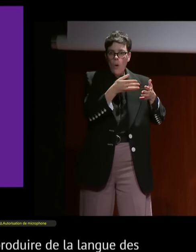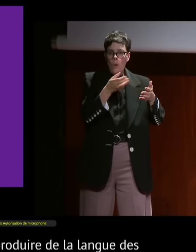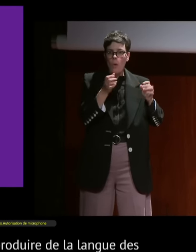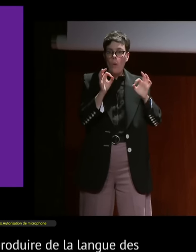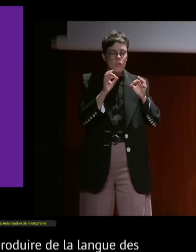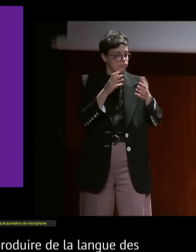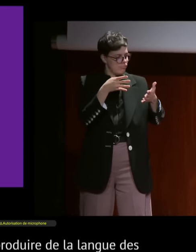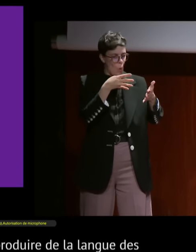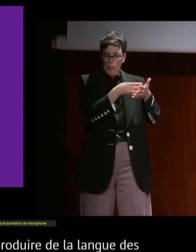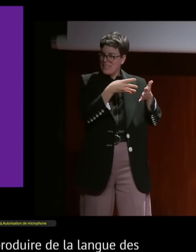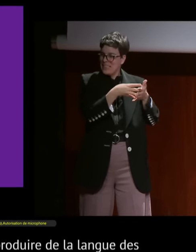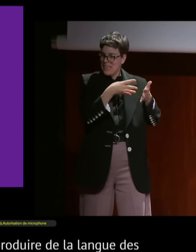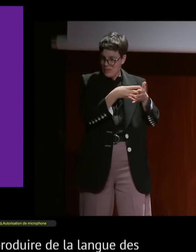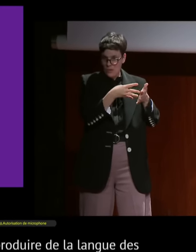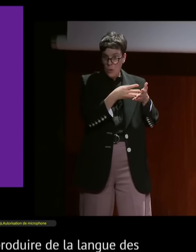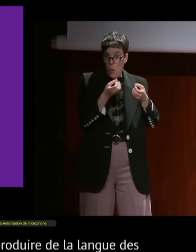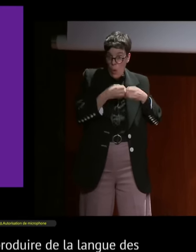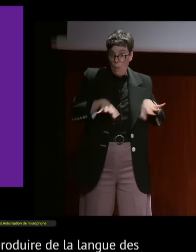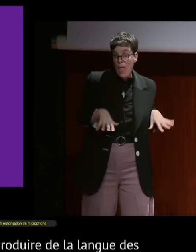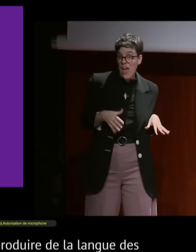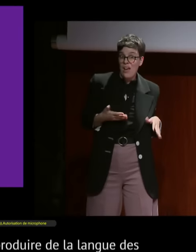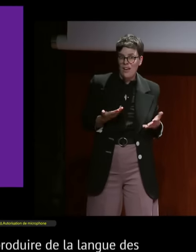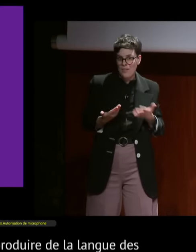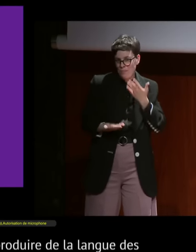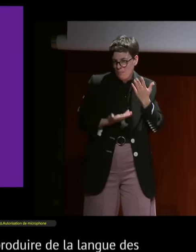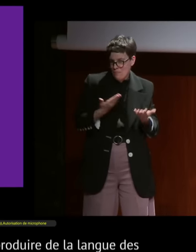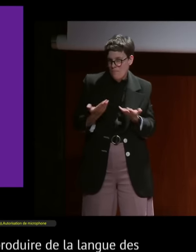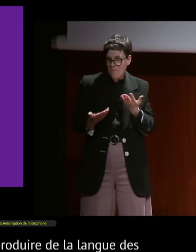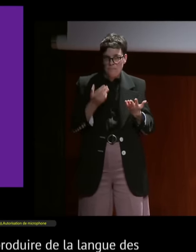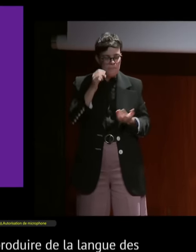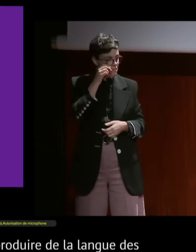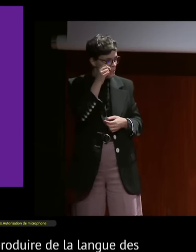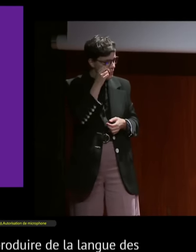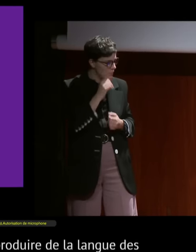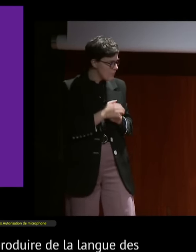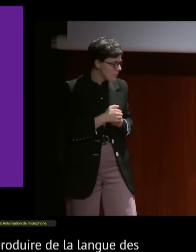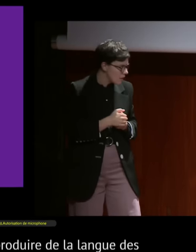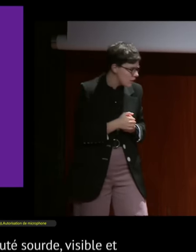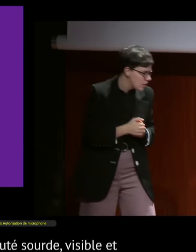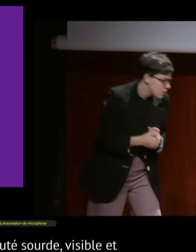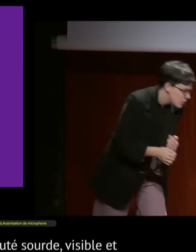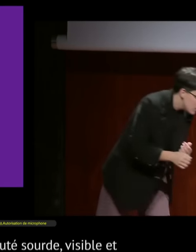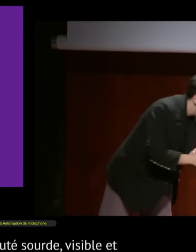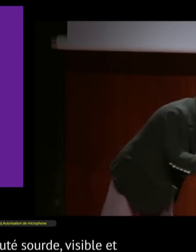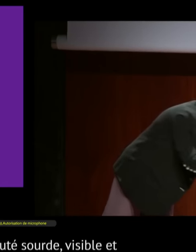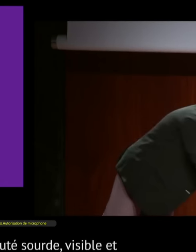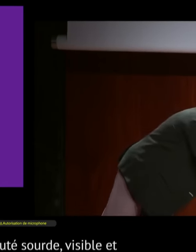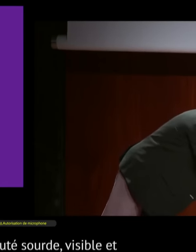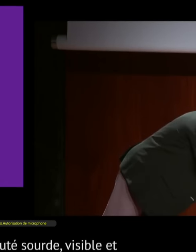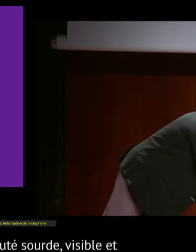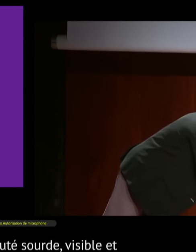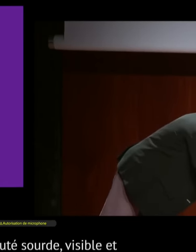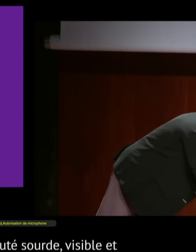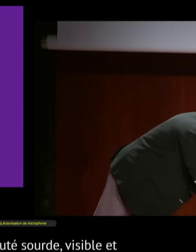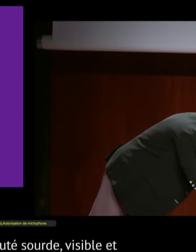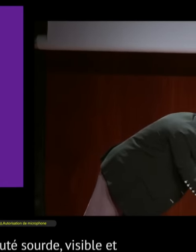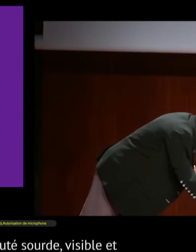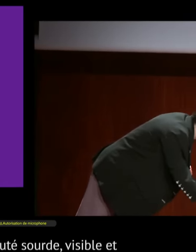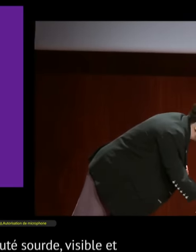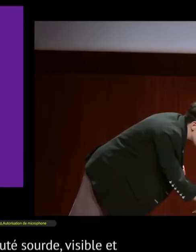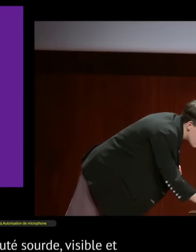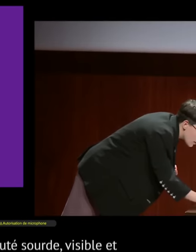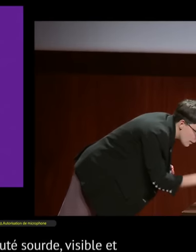ça vers le français, on se perd dans la traduction. On perd, on reste dans quelque chose d'opaque, dans cette